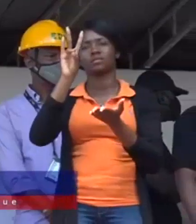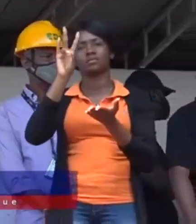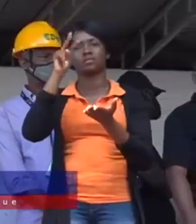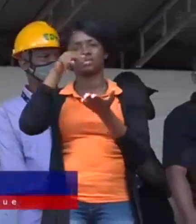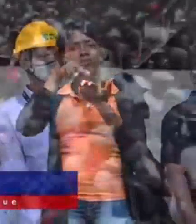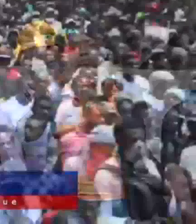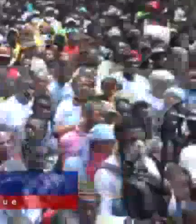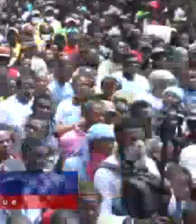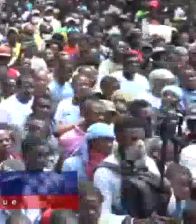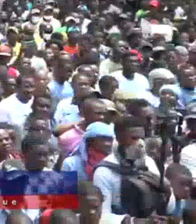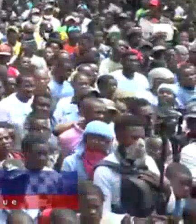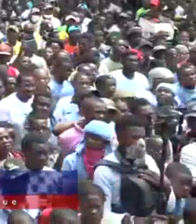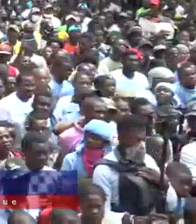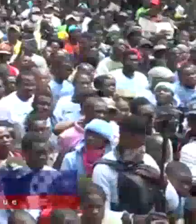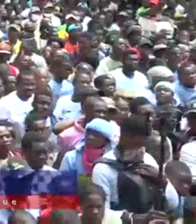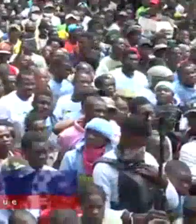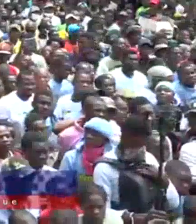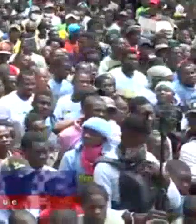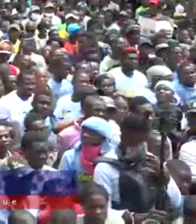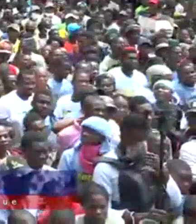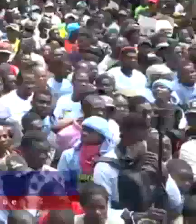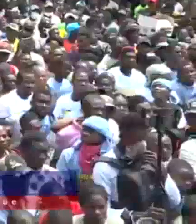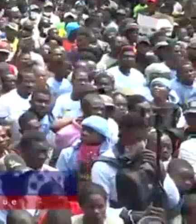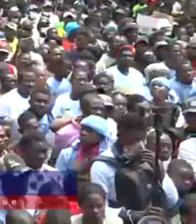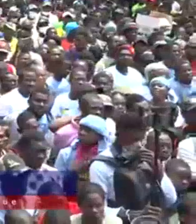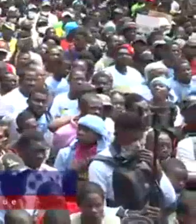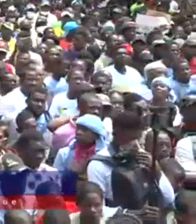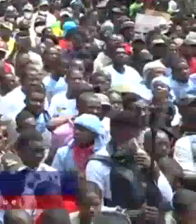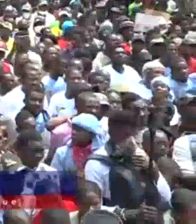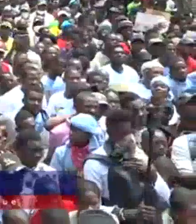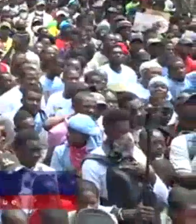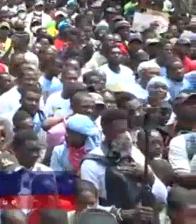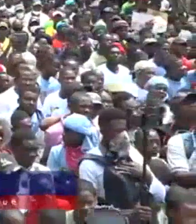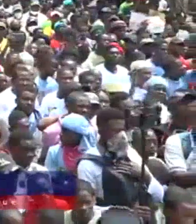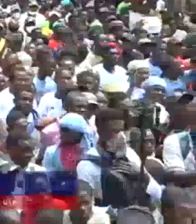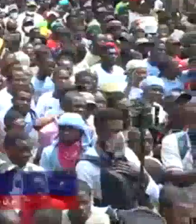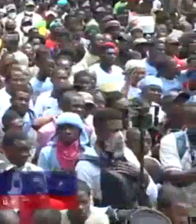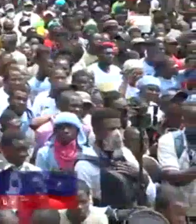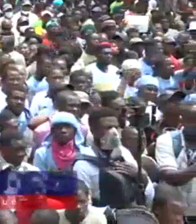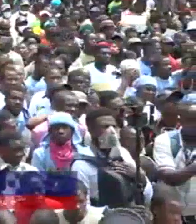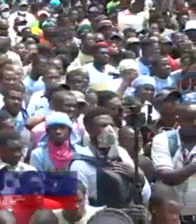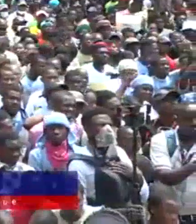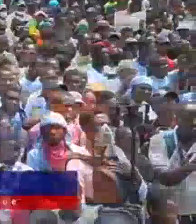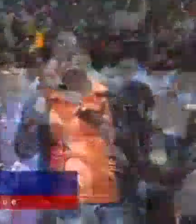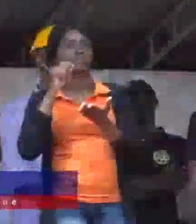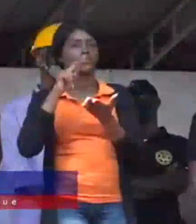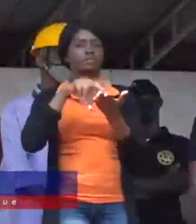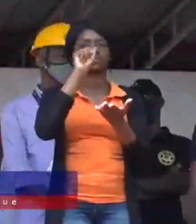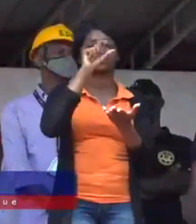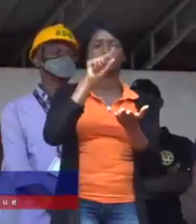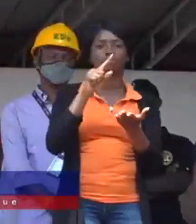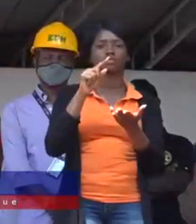2007 central là campé. 2007, 2008, 2009, 2010, 2011. 5 ans, 2012, 2013, 2014, 2015,